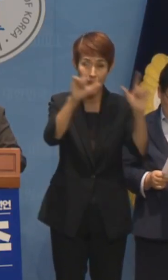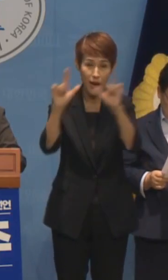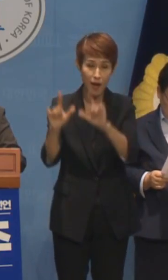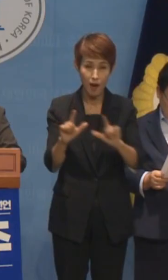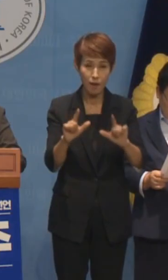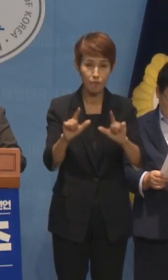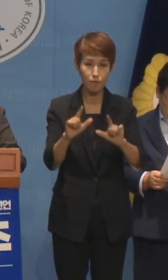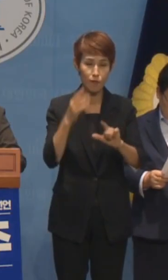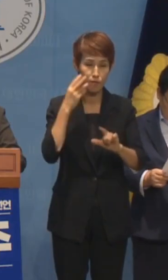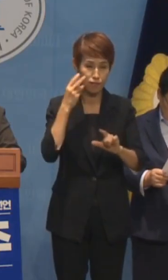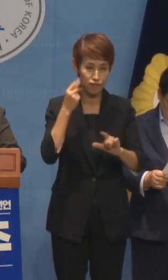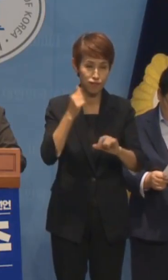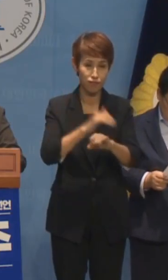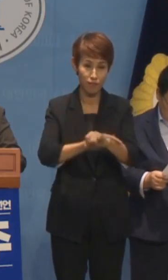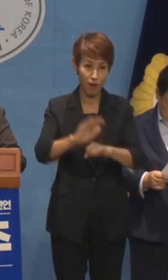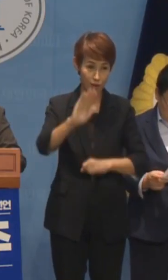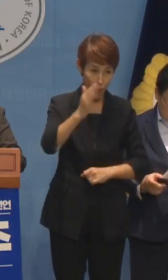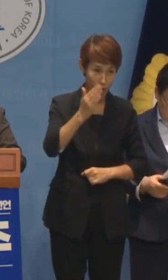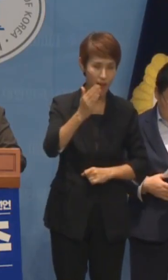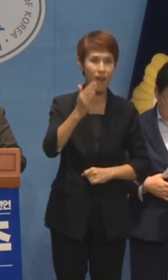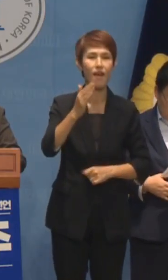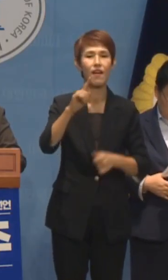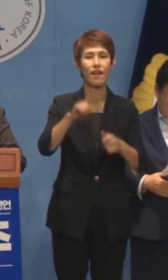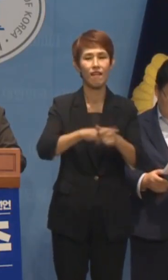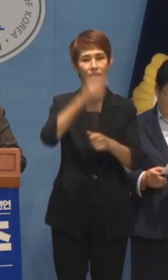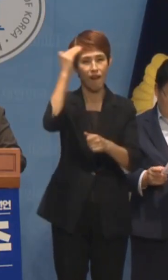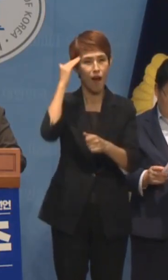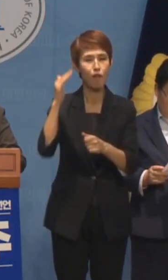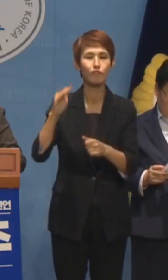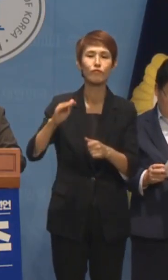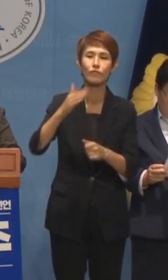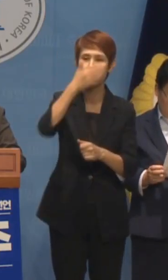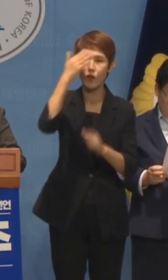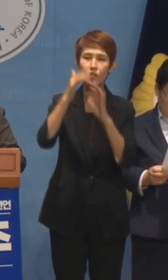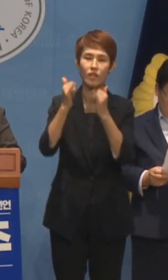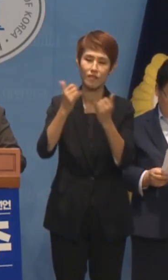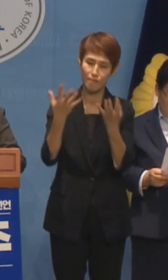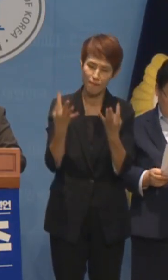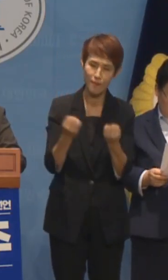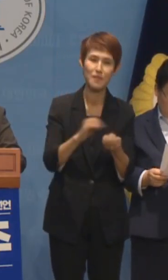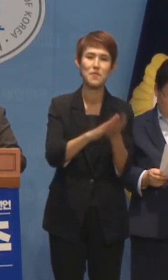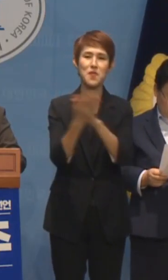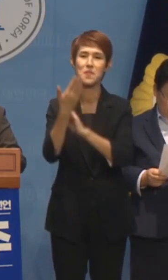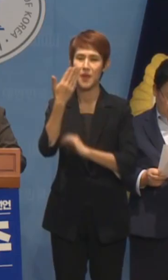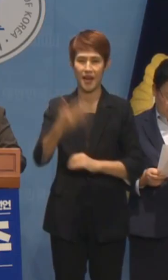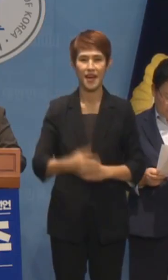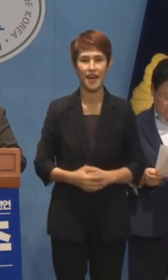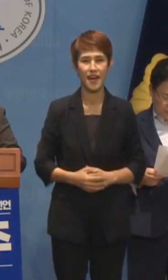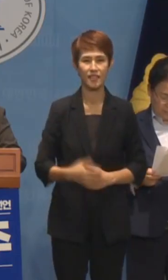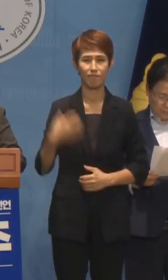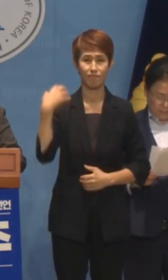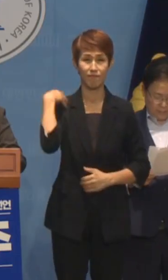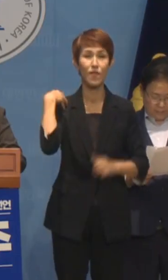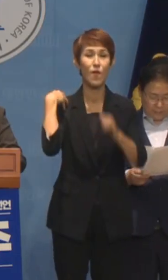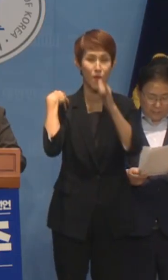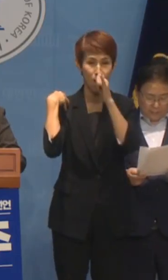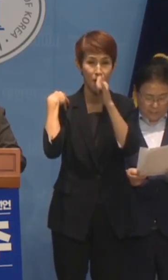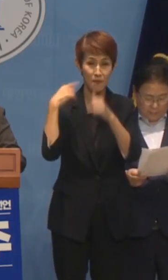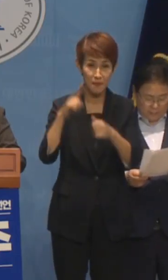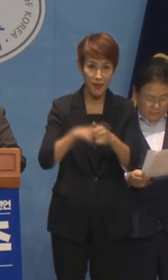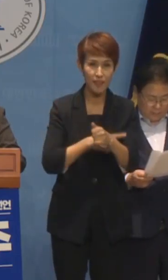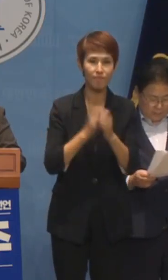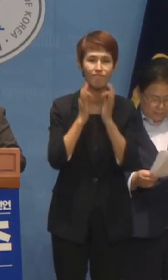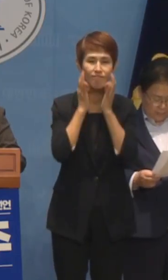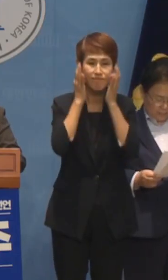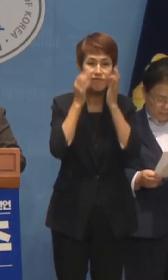나아지면 대한민국의 청년의 삶의 지형도 변화될 수 있을 것이라고 저는 생각합니다. 그런 막중한 책임감으로 저는 최선을